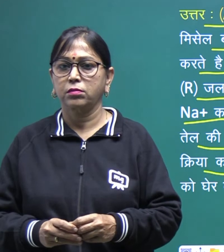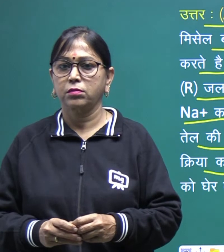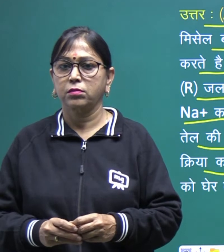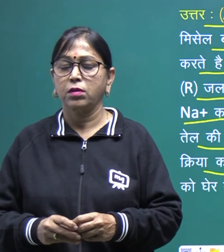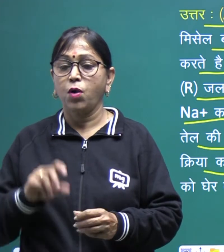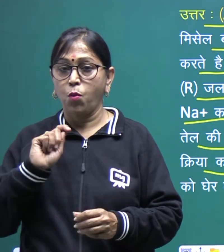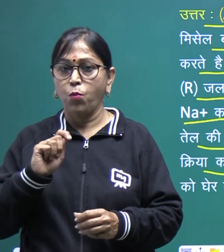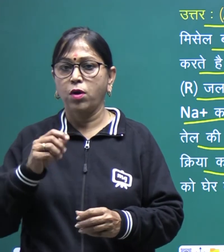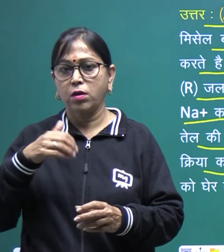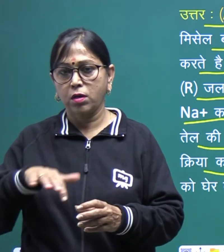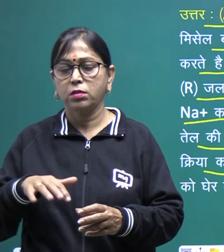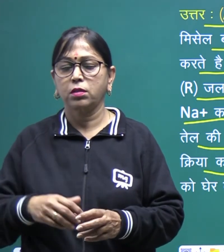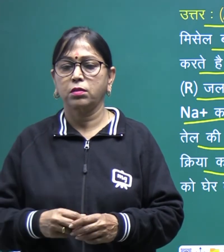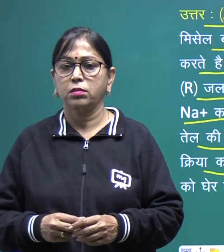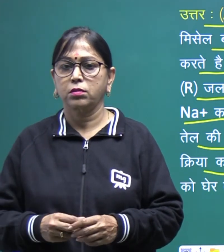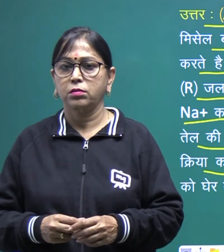क्रिया करता है।